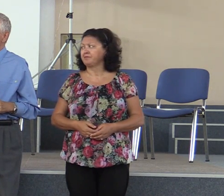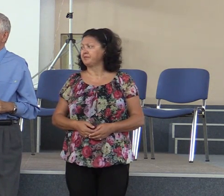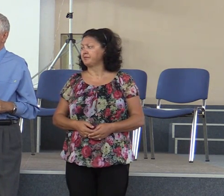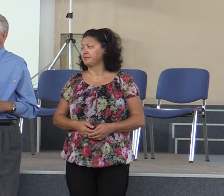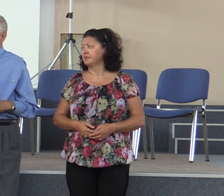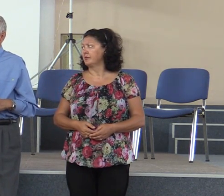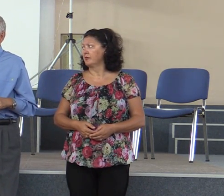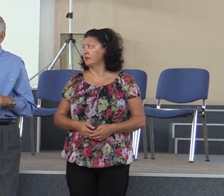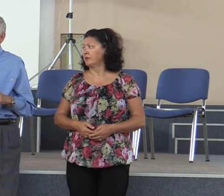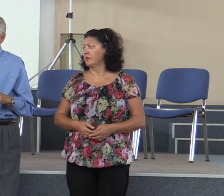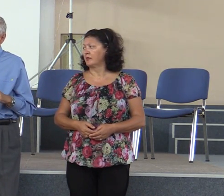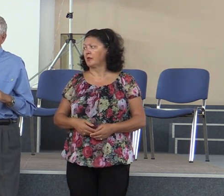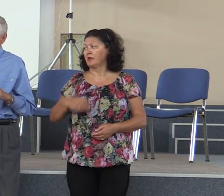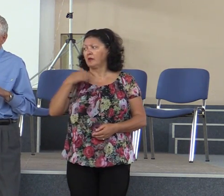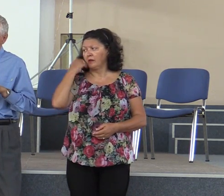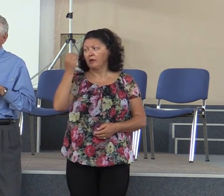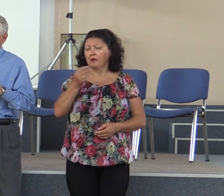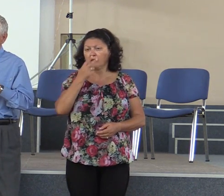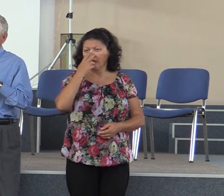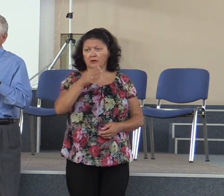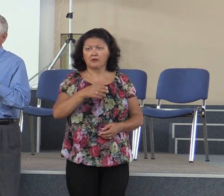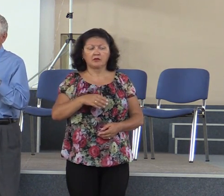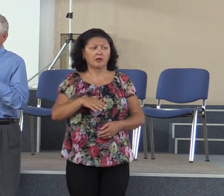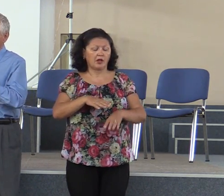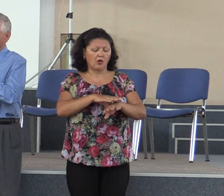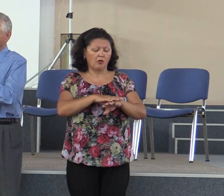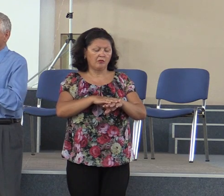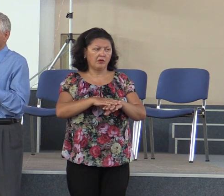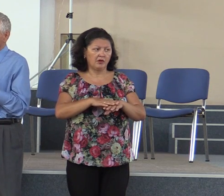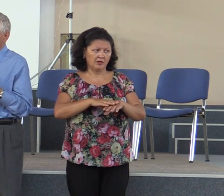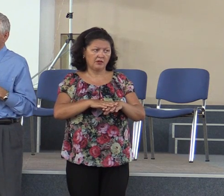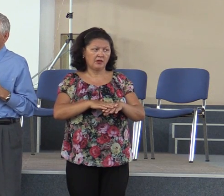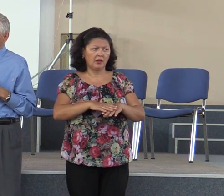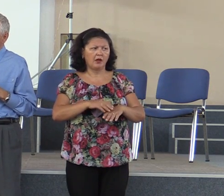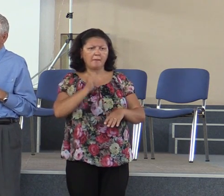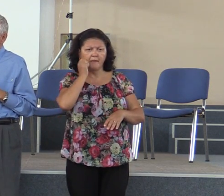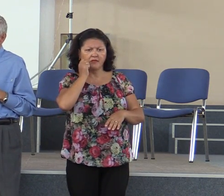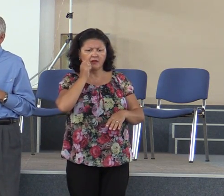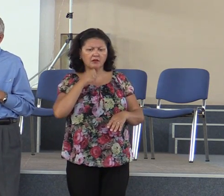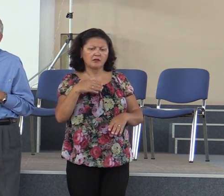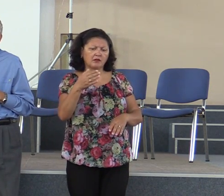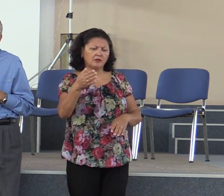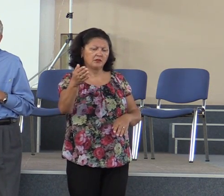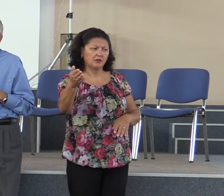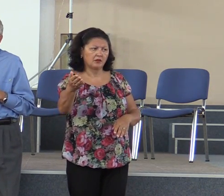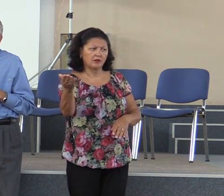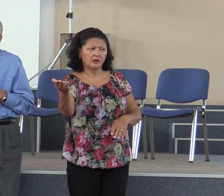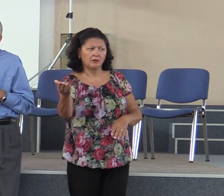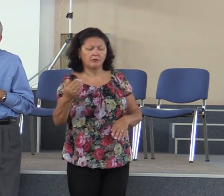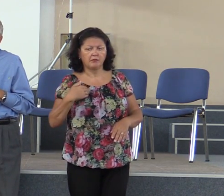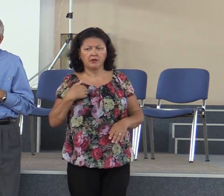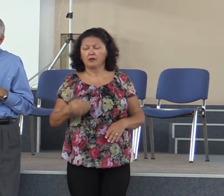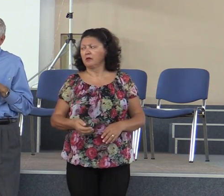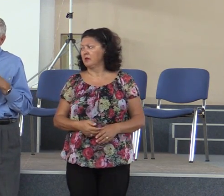for mine. Când am văzut o mână îmbătrânită întinzându-se către mine. I let loose of the money.